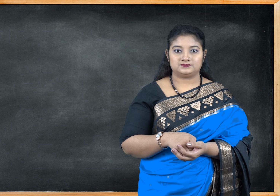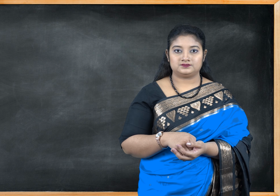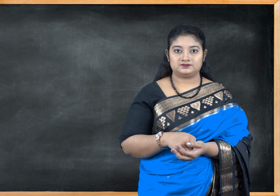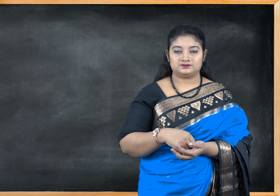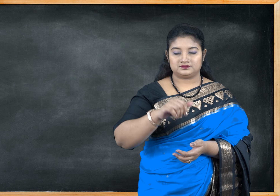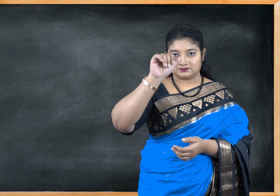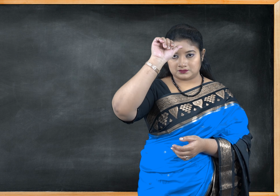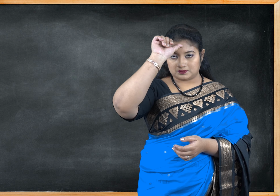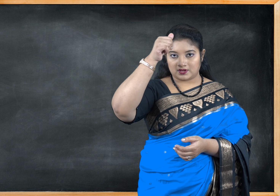ভারত,